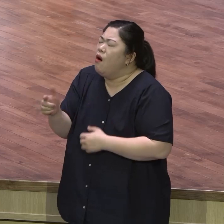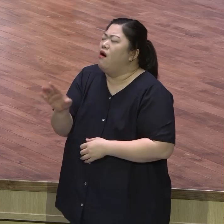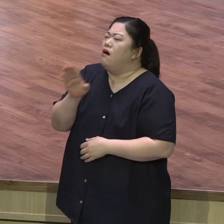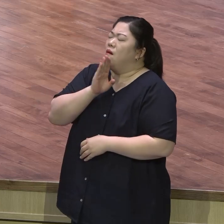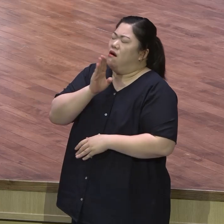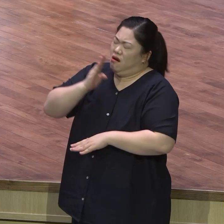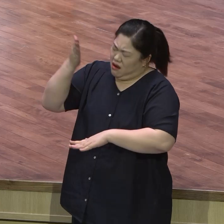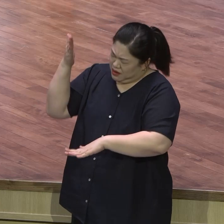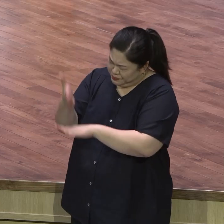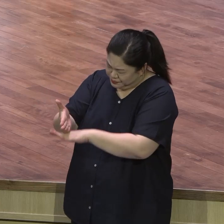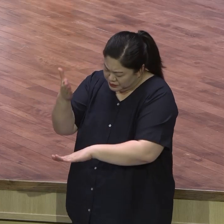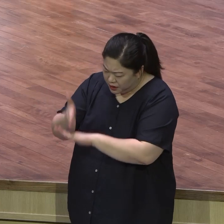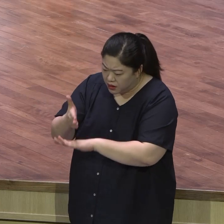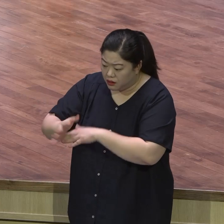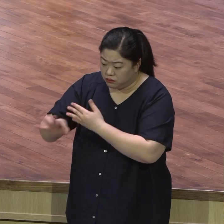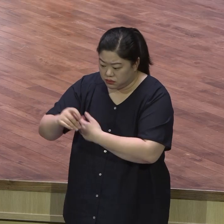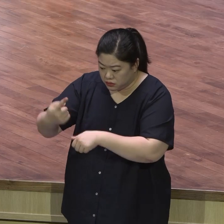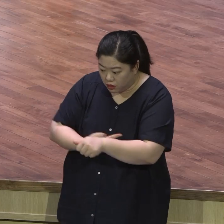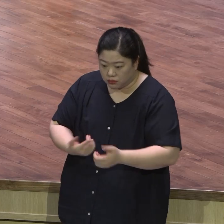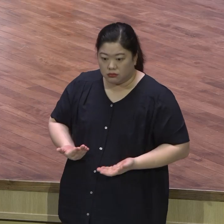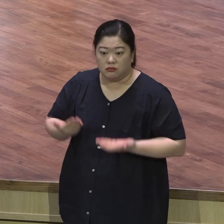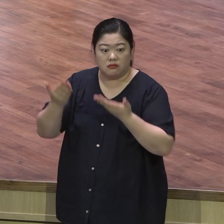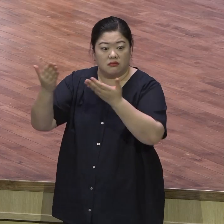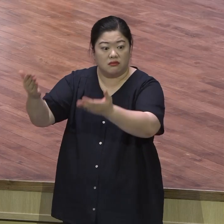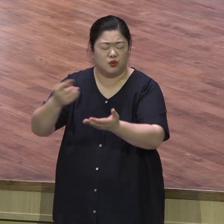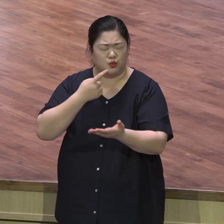감격스러워서 하나님 앞에